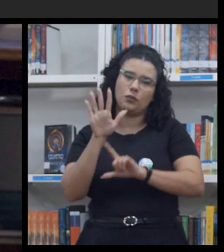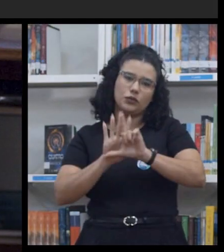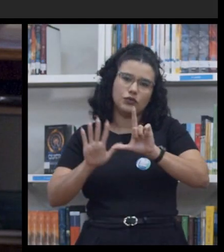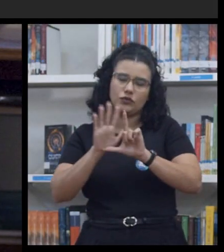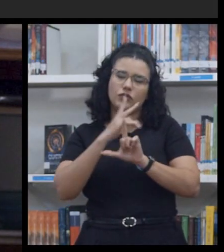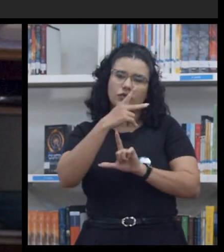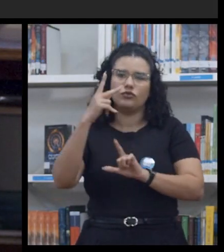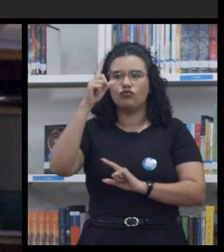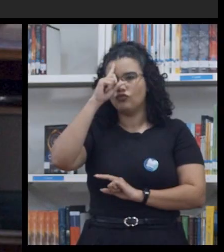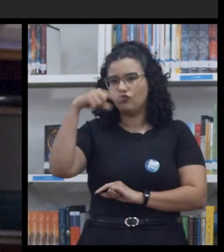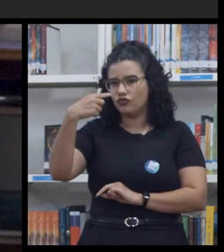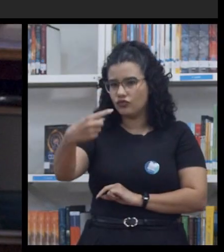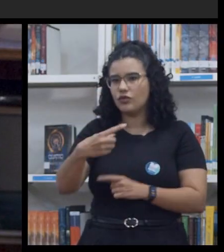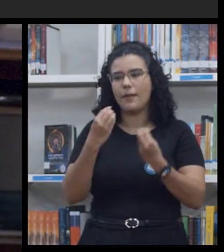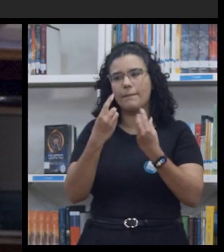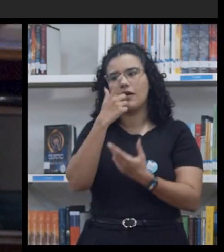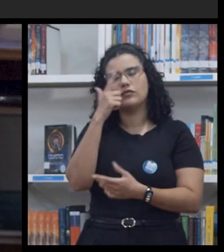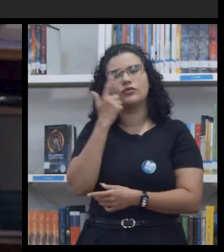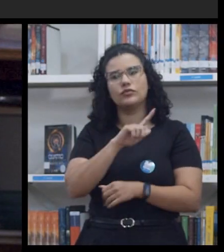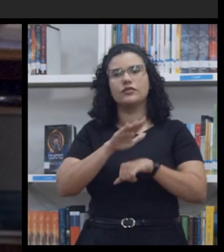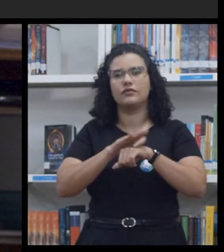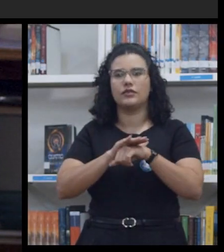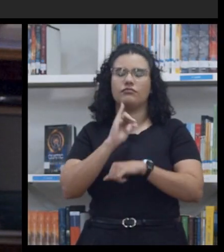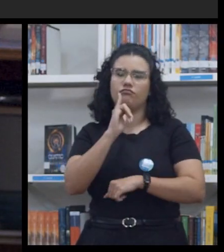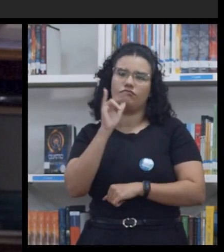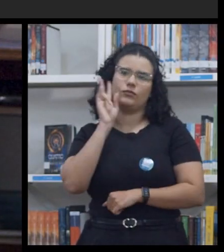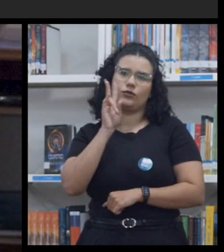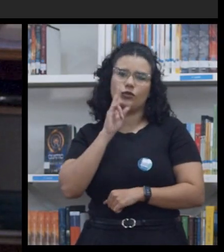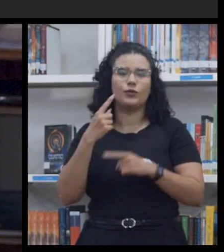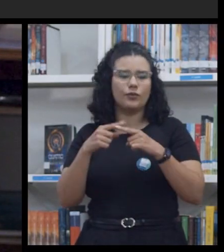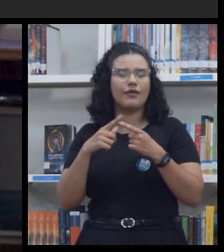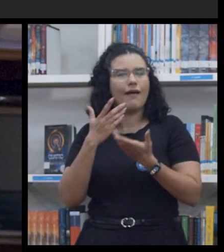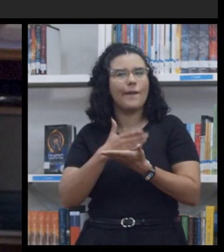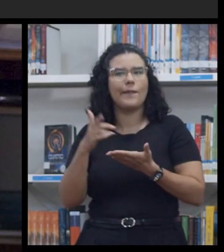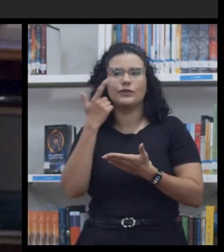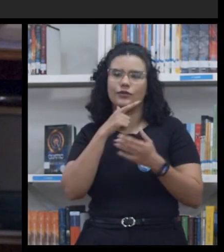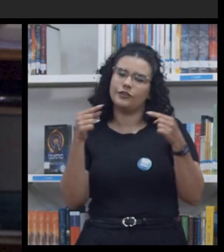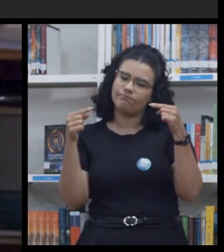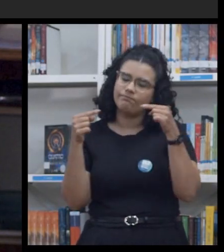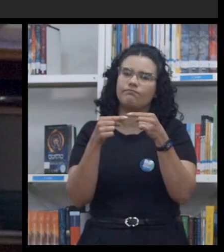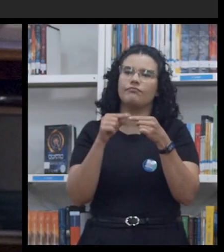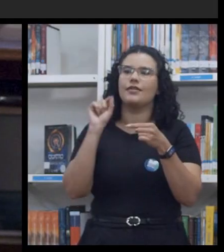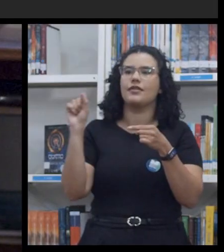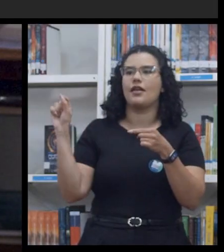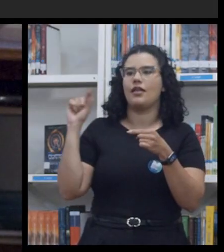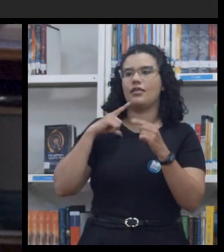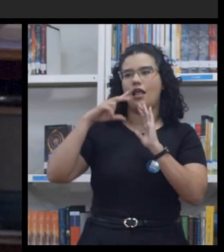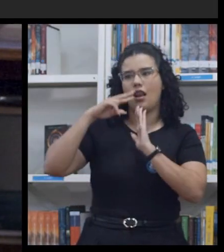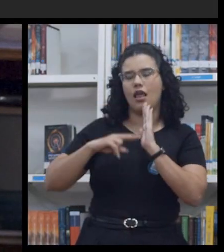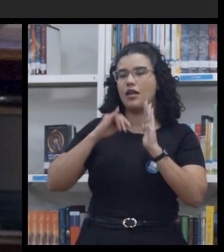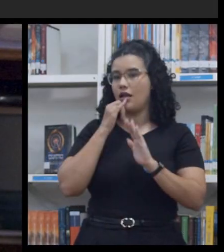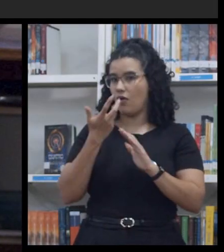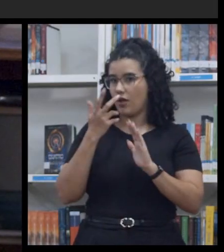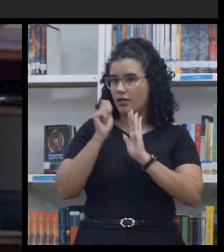no seu dia a dia, para poder fazer essas narrativas. Porque daí elas vão fazer sentido também para quem está lendo. Eu quero escrever